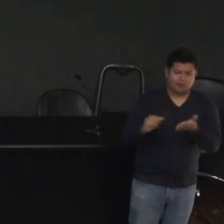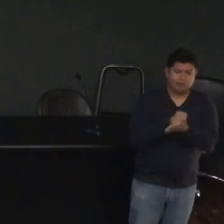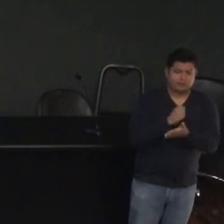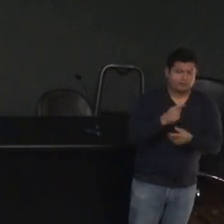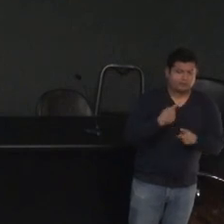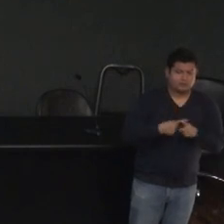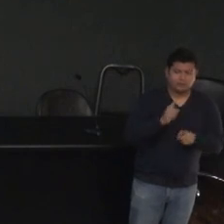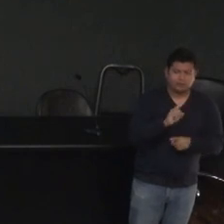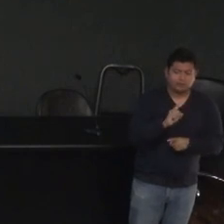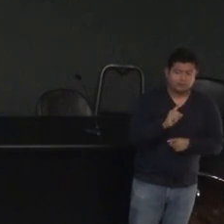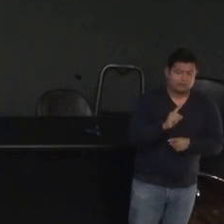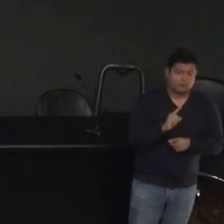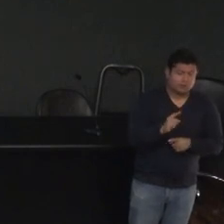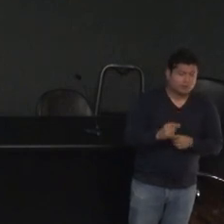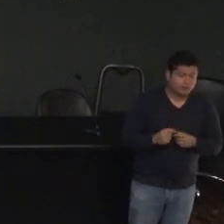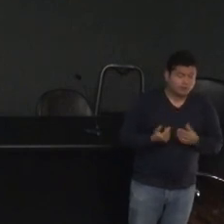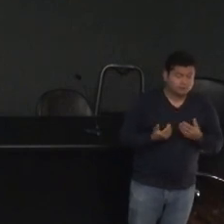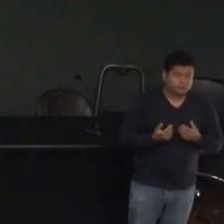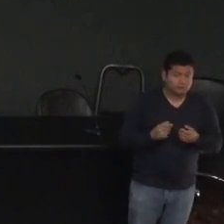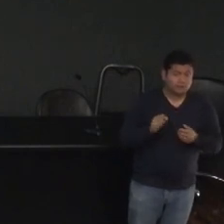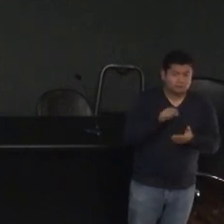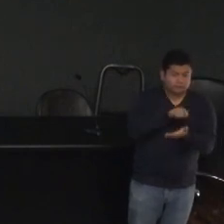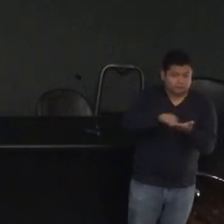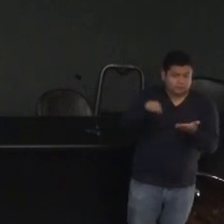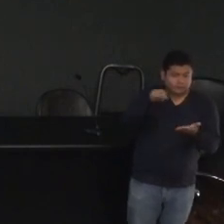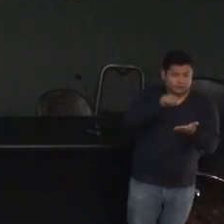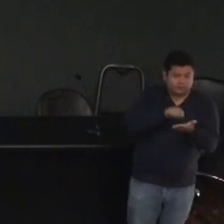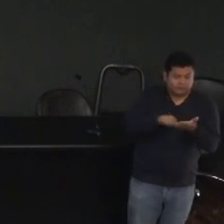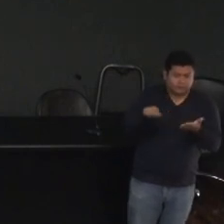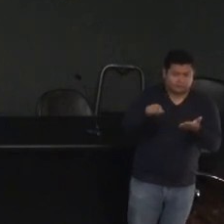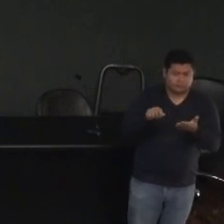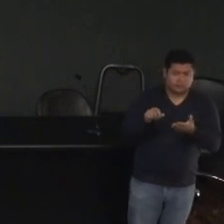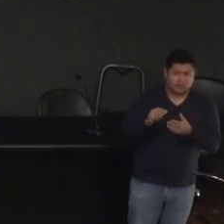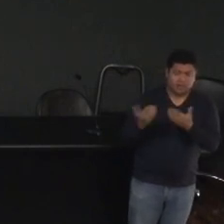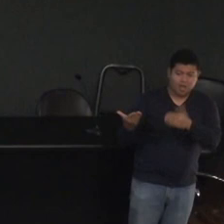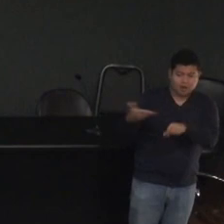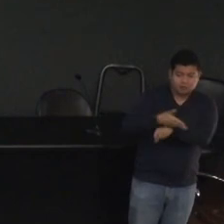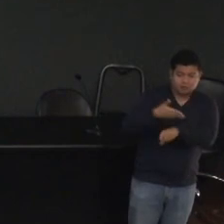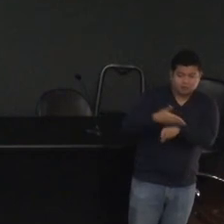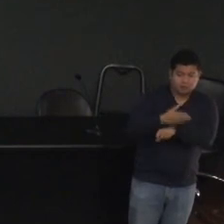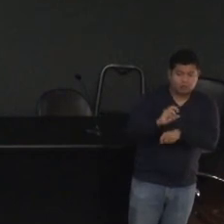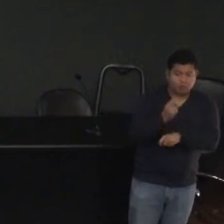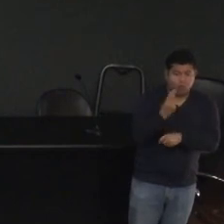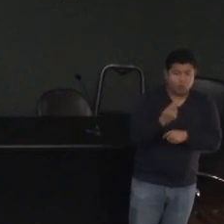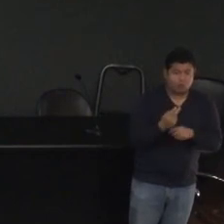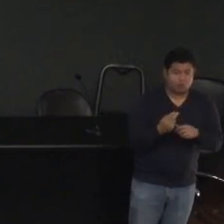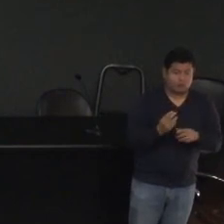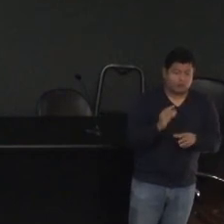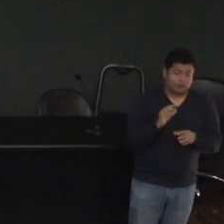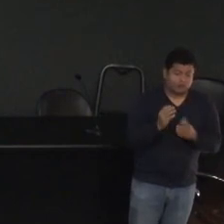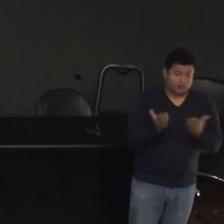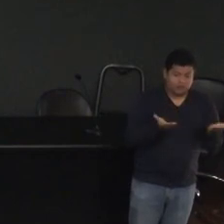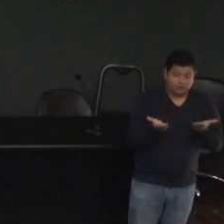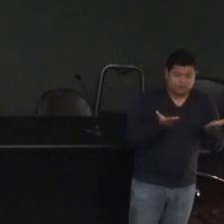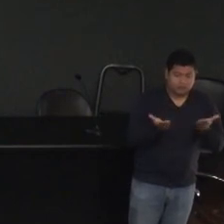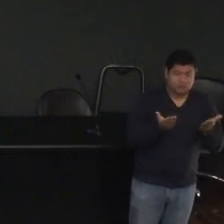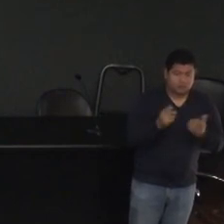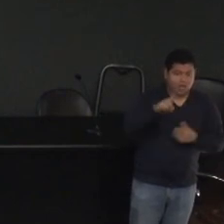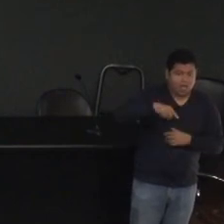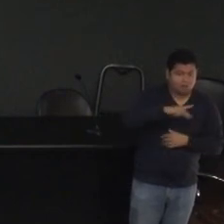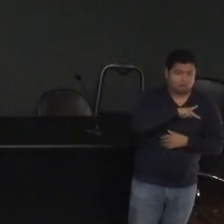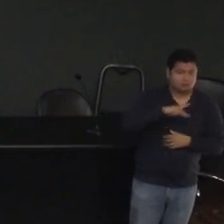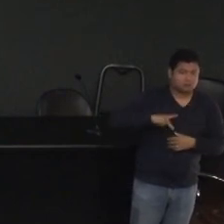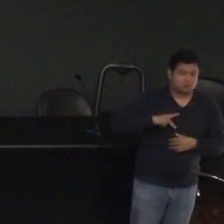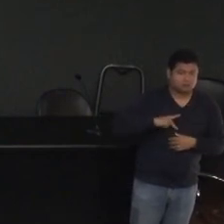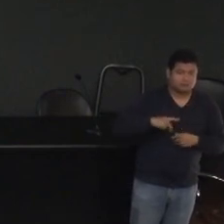da minha coleta de preço mas aí eu tenho que grifar o nome dessa pessoa porque ela não participou ou a fase interna da licitação é pública Então tudo isso vai ter que estar numa